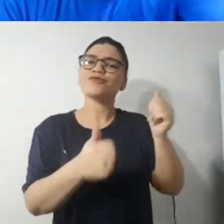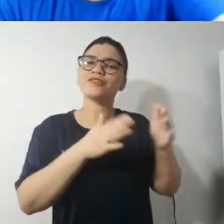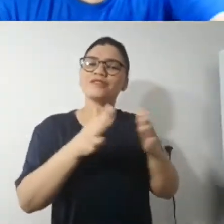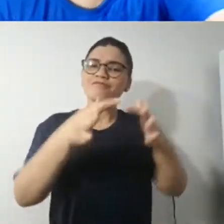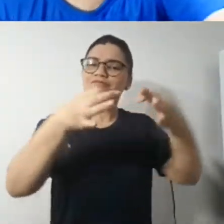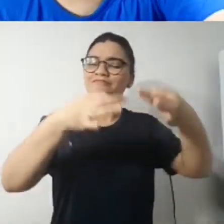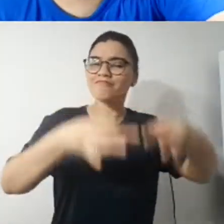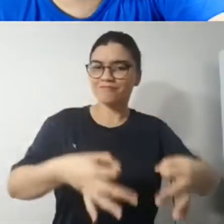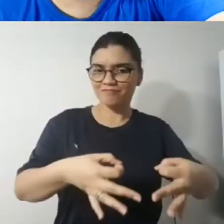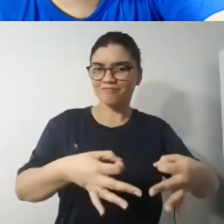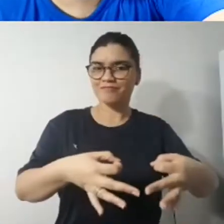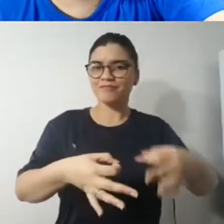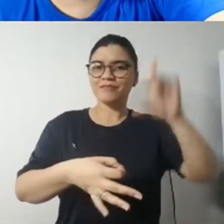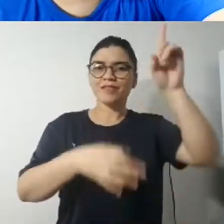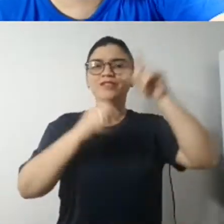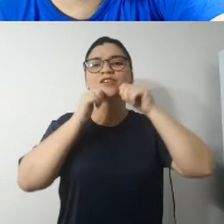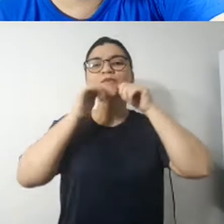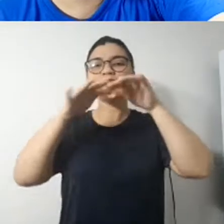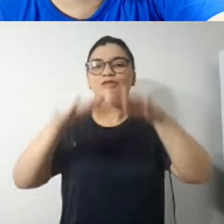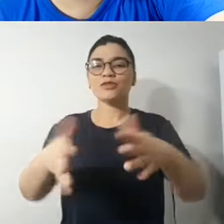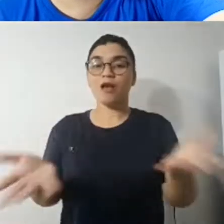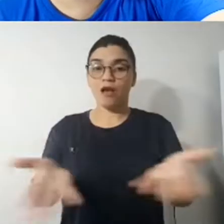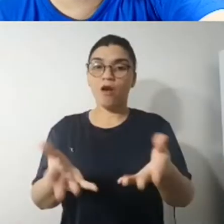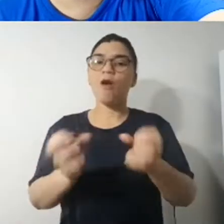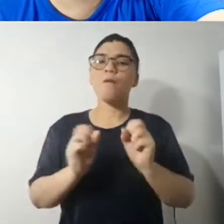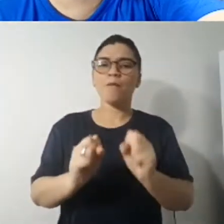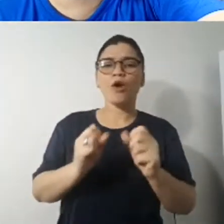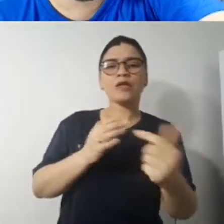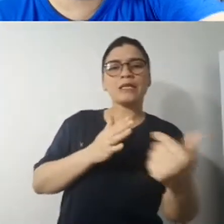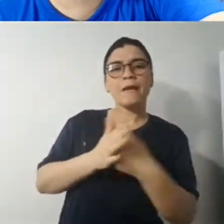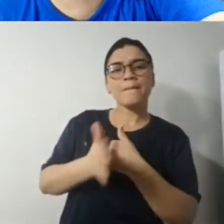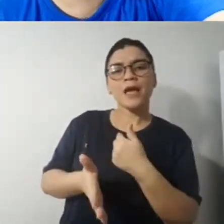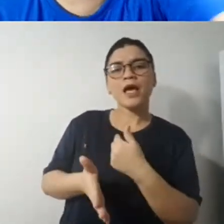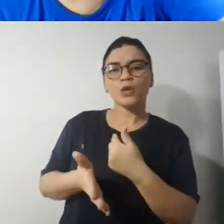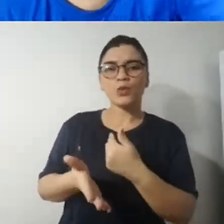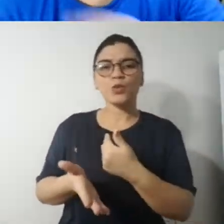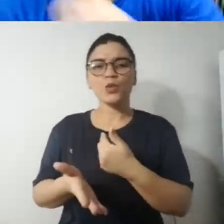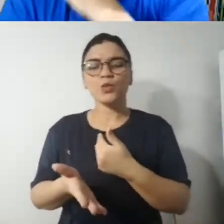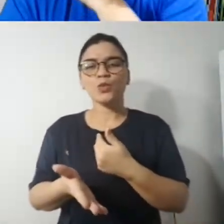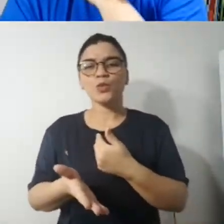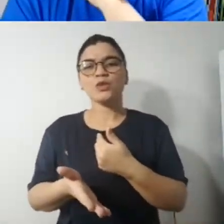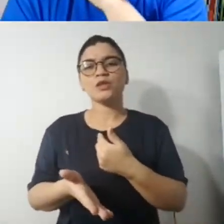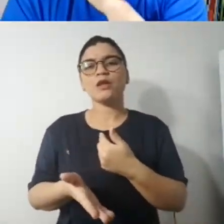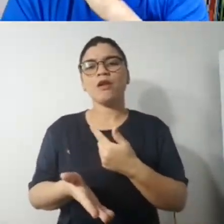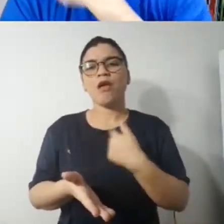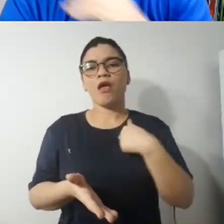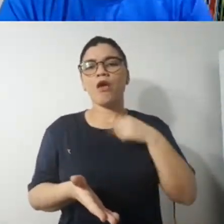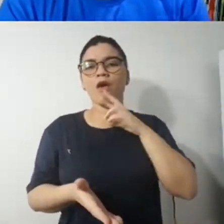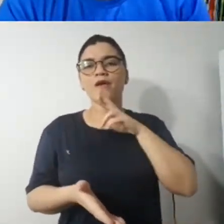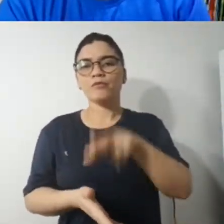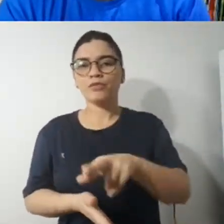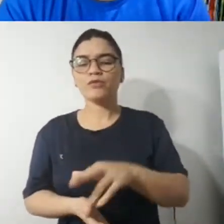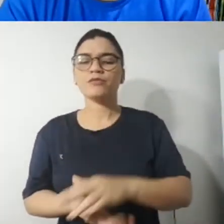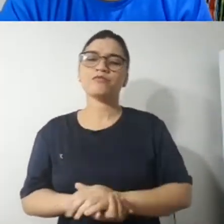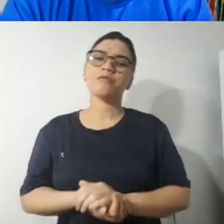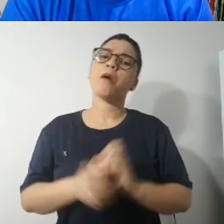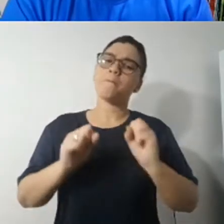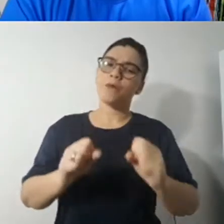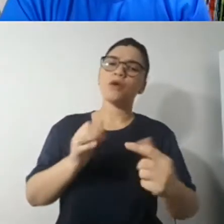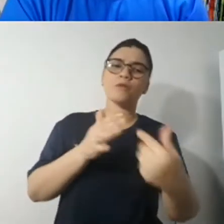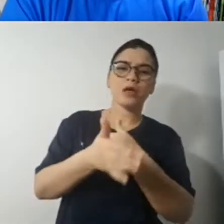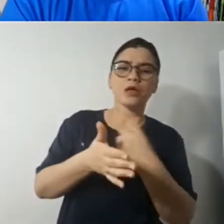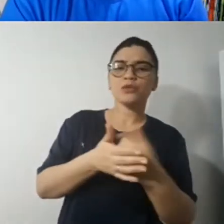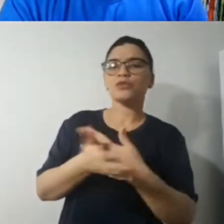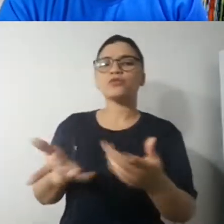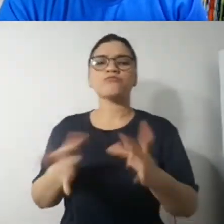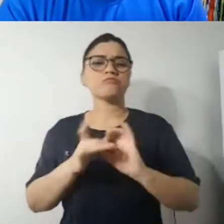quero aqui abrir para perguntas e respostas. Quem quiser, vou reativar os comentários. Quem quiser fazer alguma pergunta, fique à